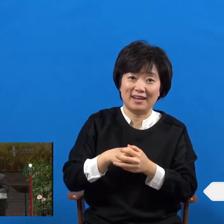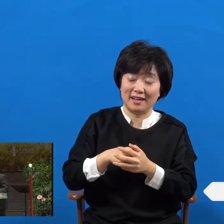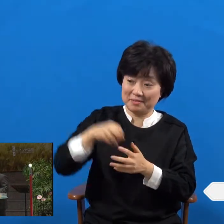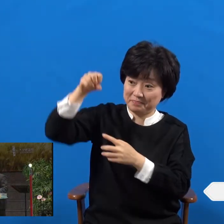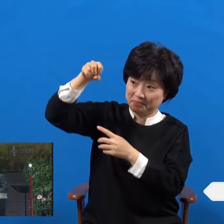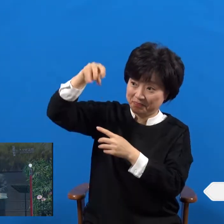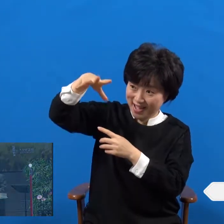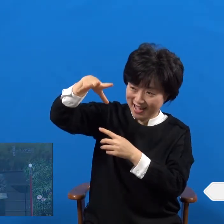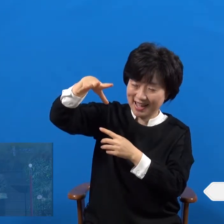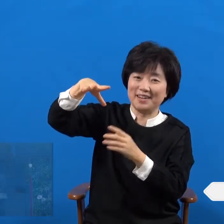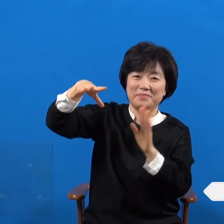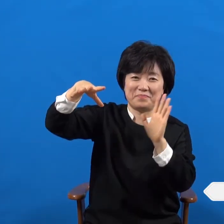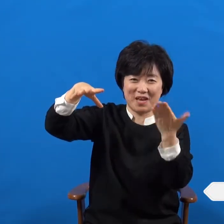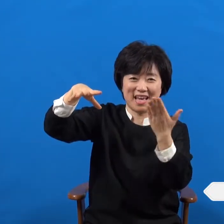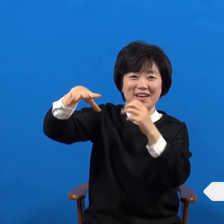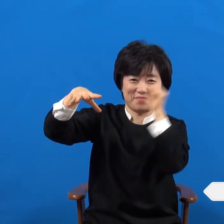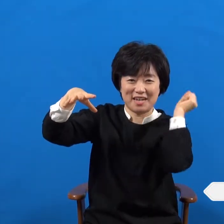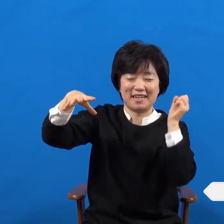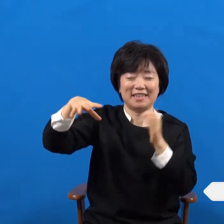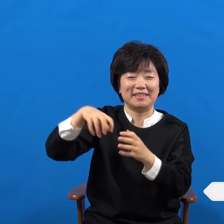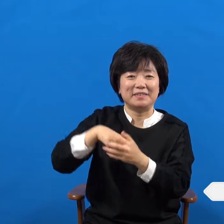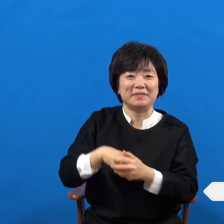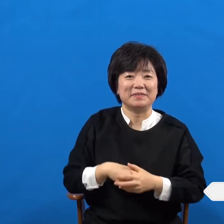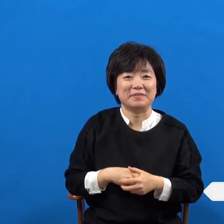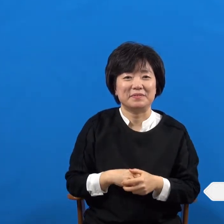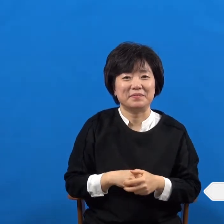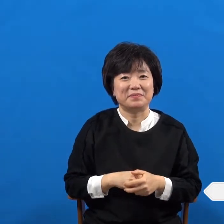불이 들어왔습니다.